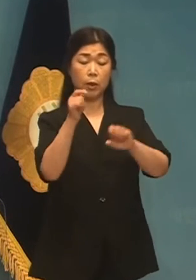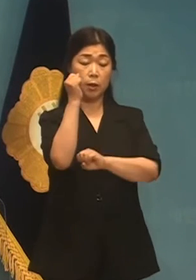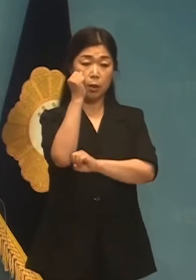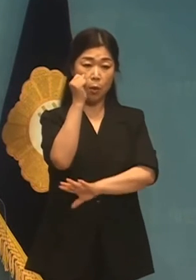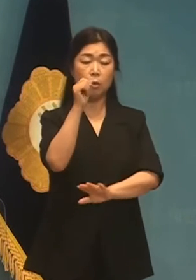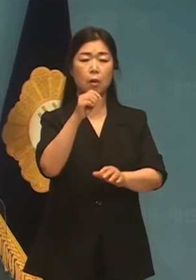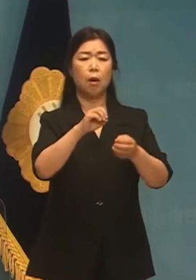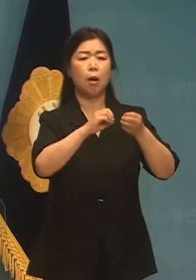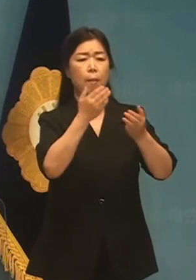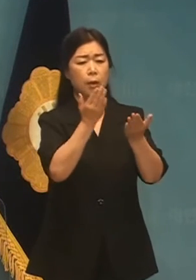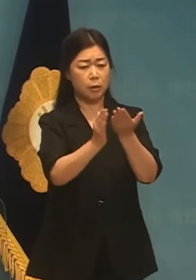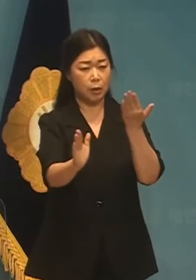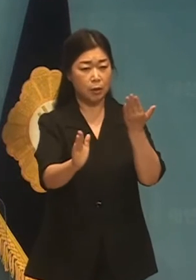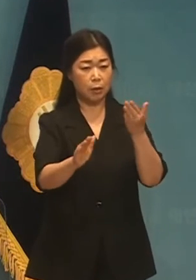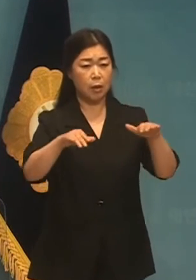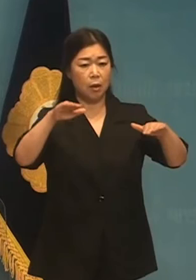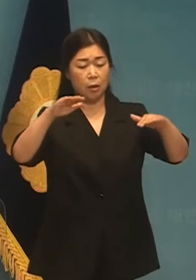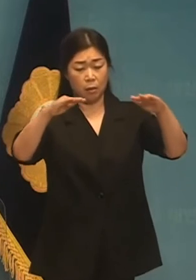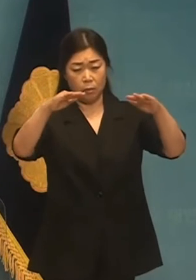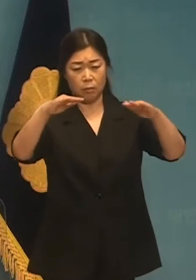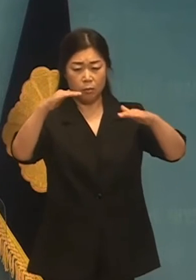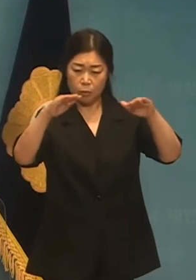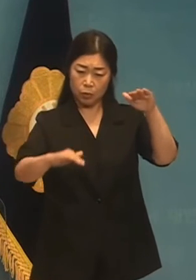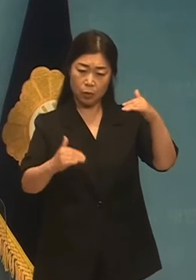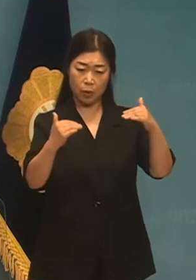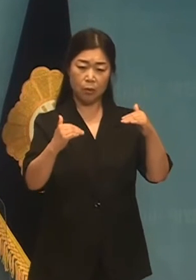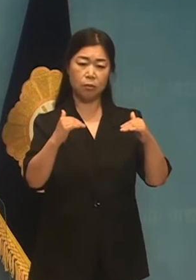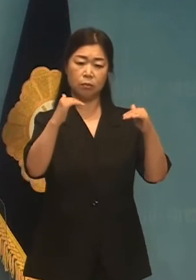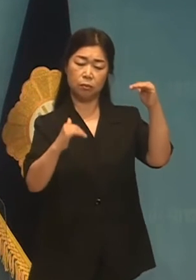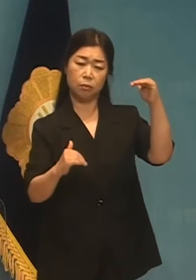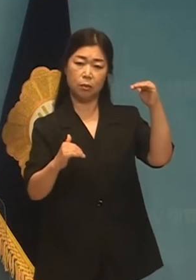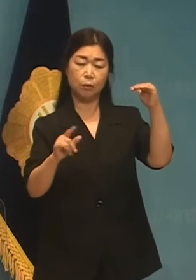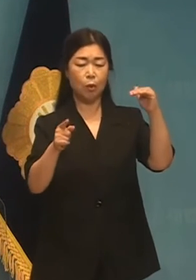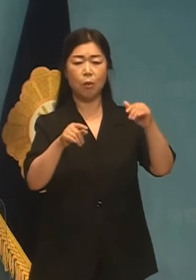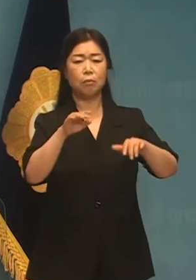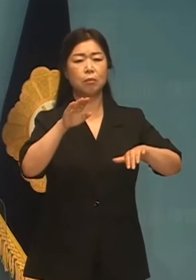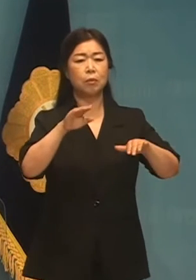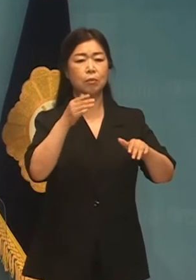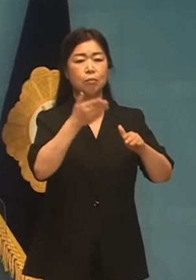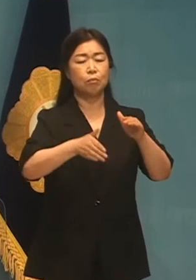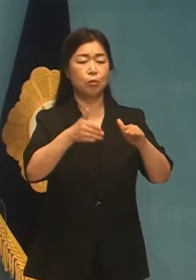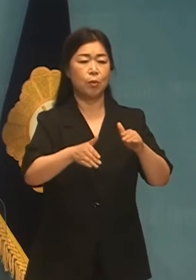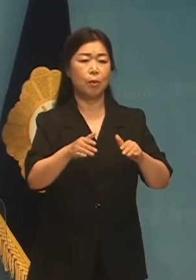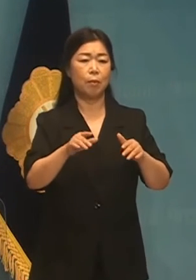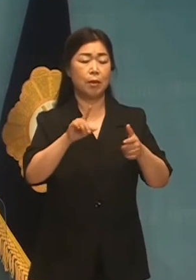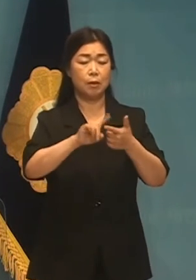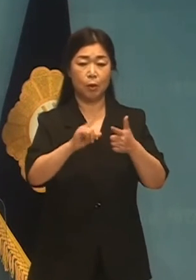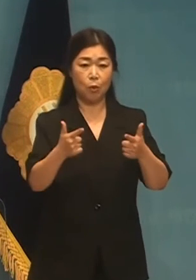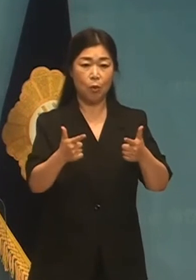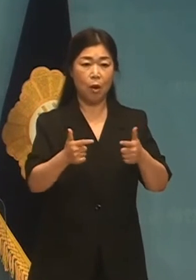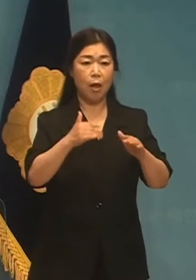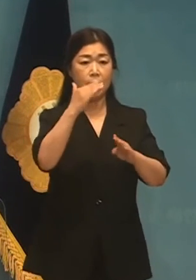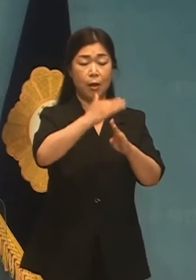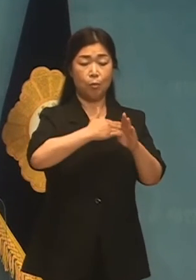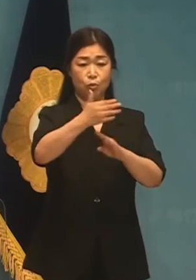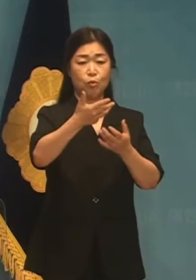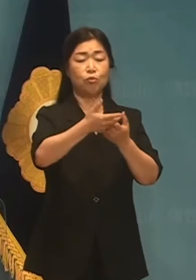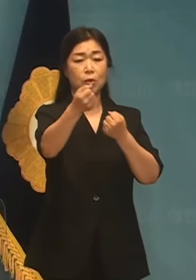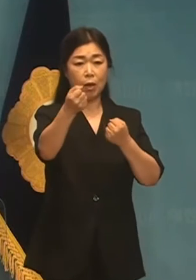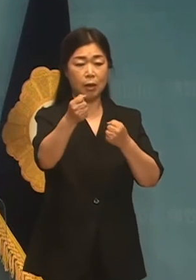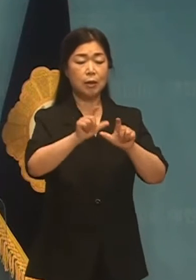근본적인 모순인 양극화와 불평등, 남북분단, 기후위기에 대응해서